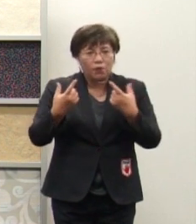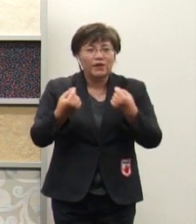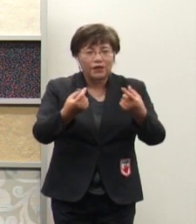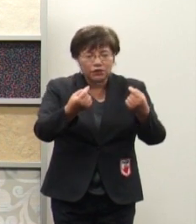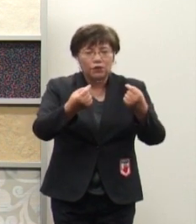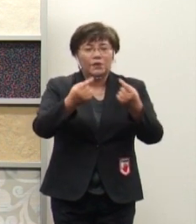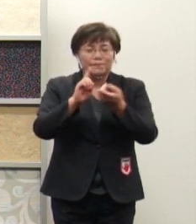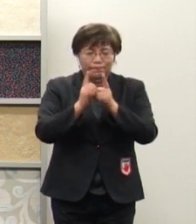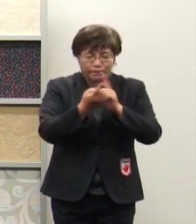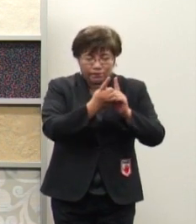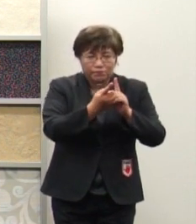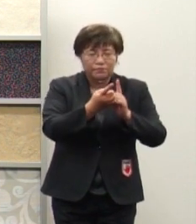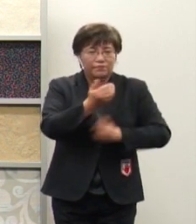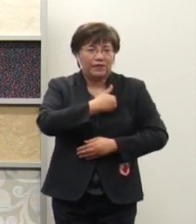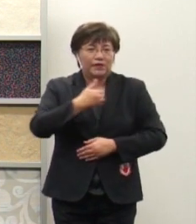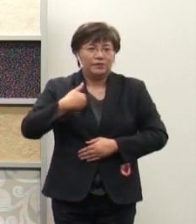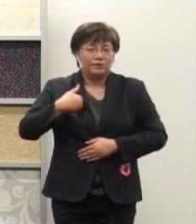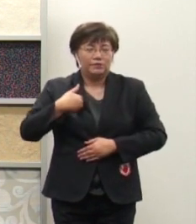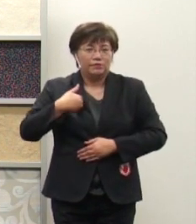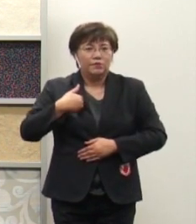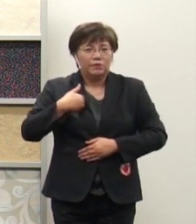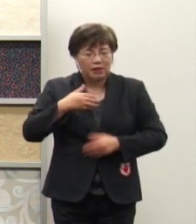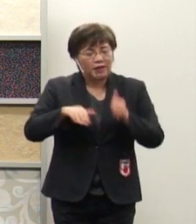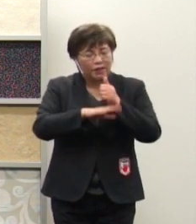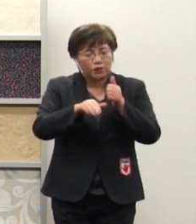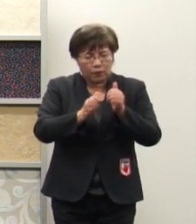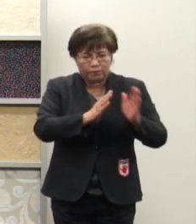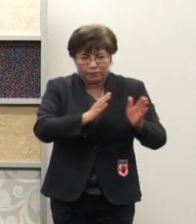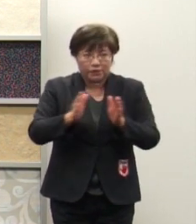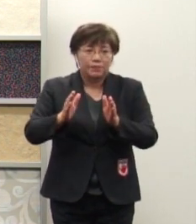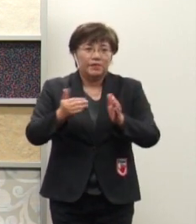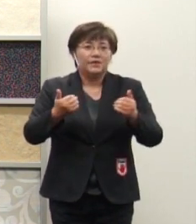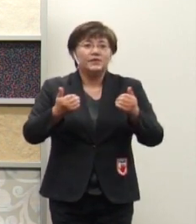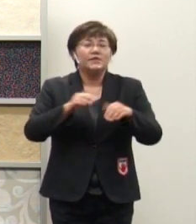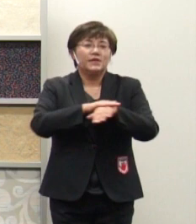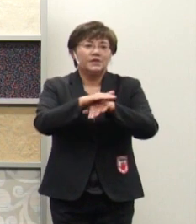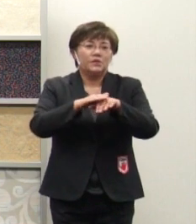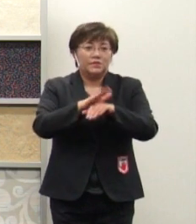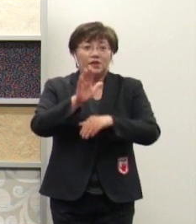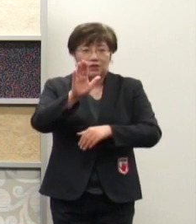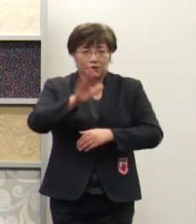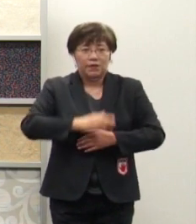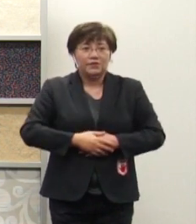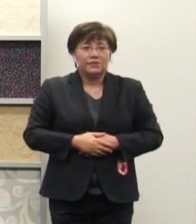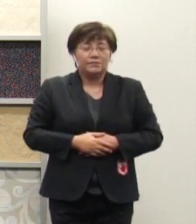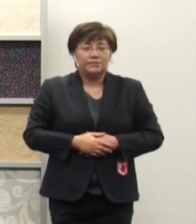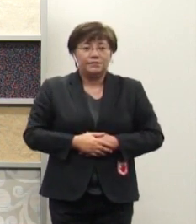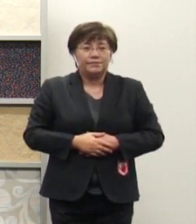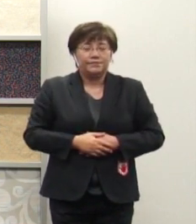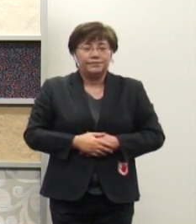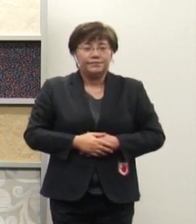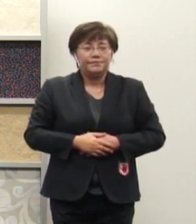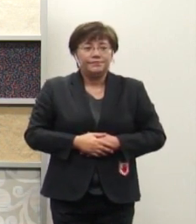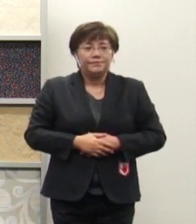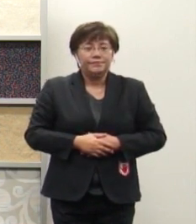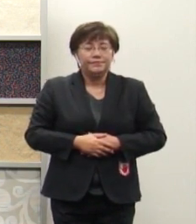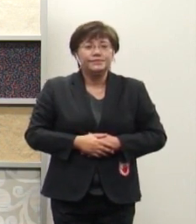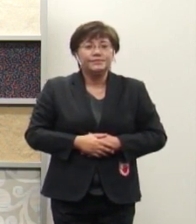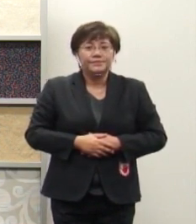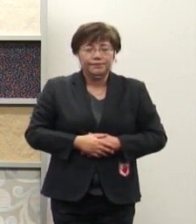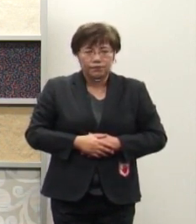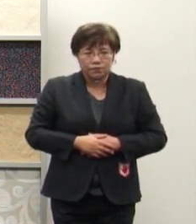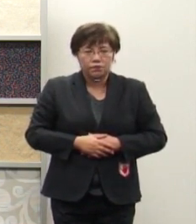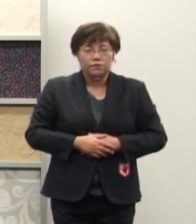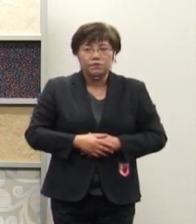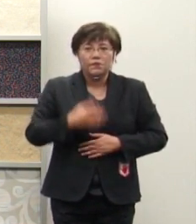せる環境を可能な限り確保することが大切です。そのためにも改めて周囲の